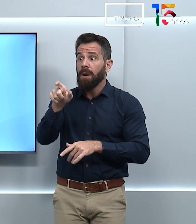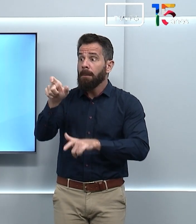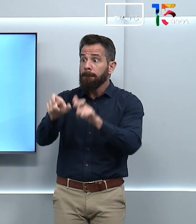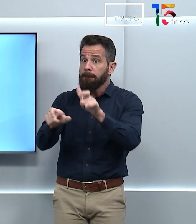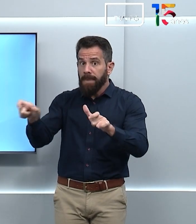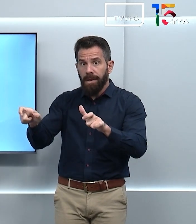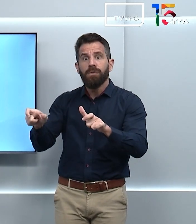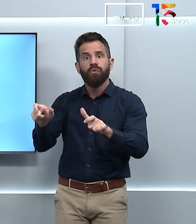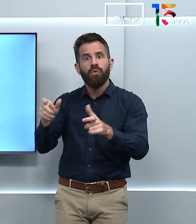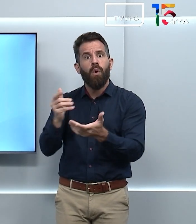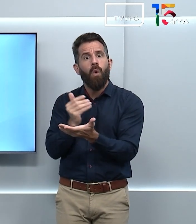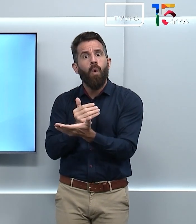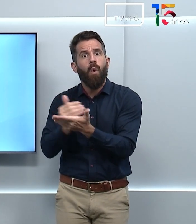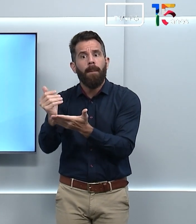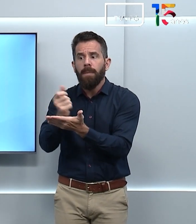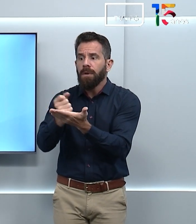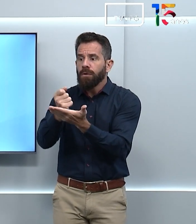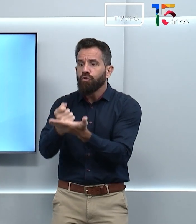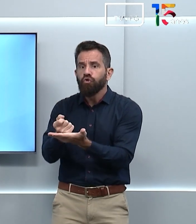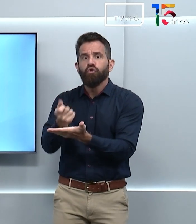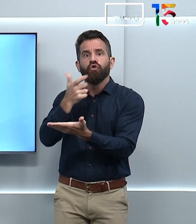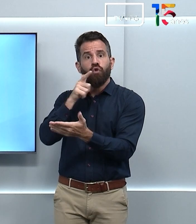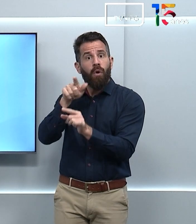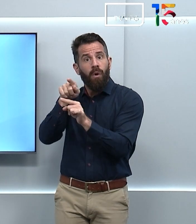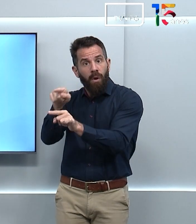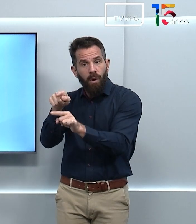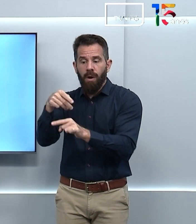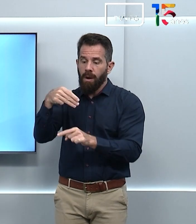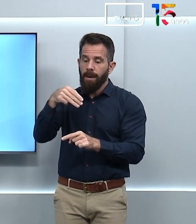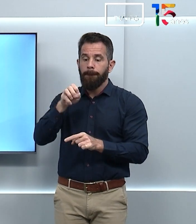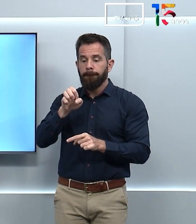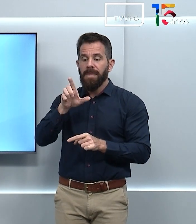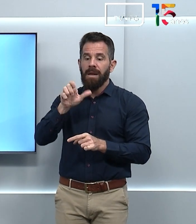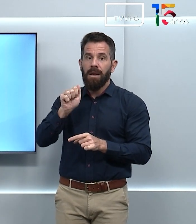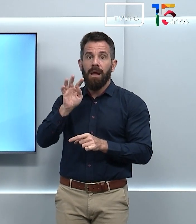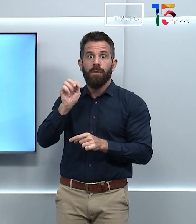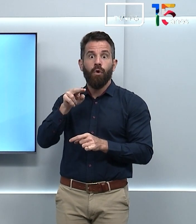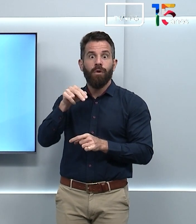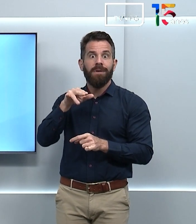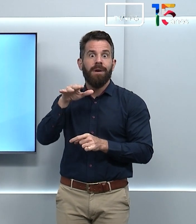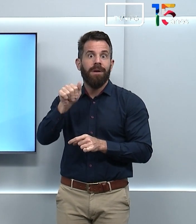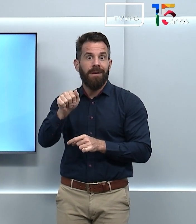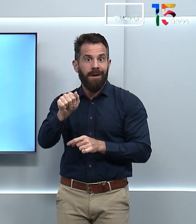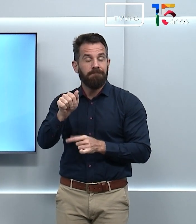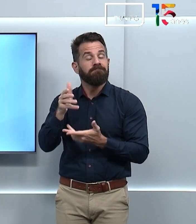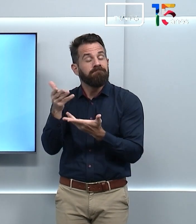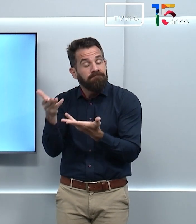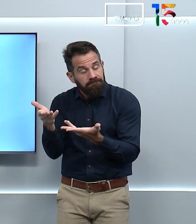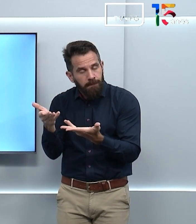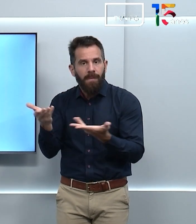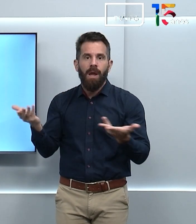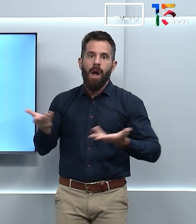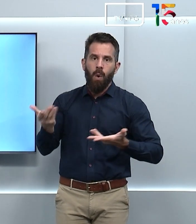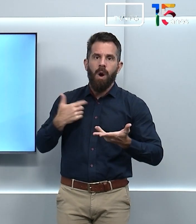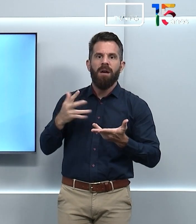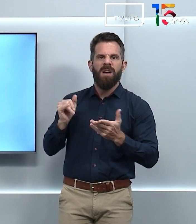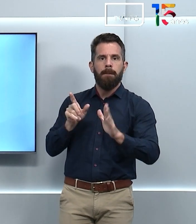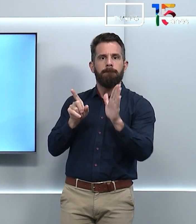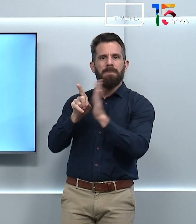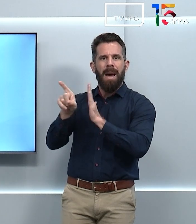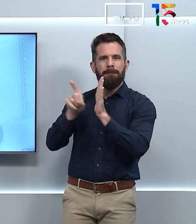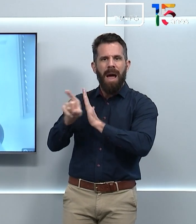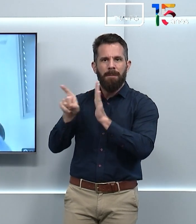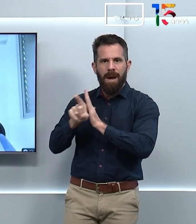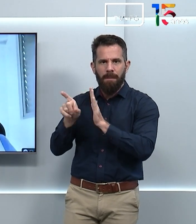Será que a gente realmente precisa suplementar a melatonina? Para tentar responder a essas e outras questões, nós vamos conversar agora